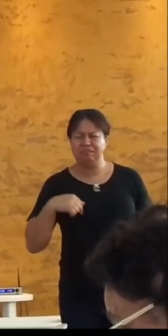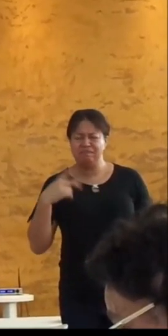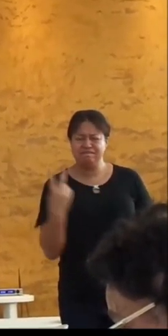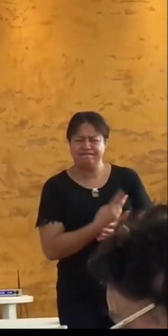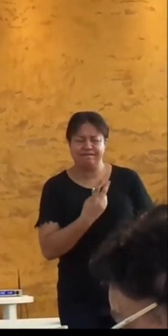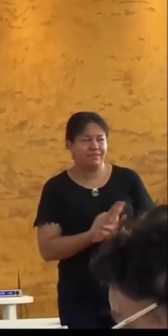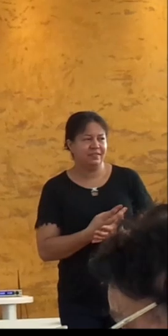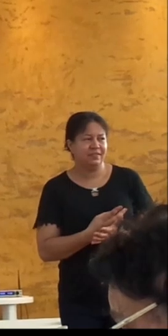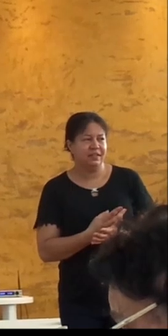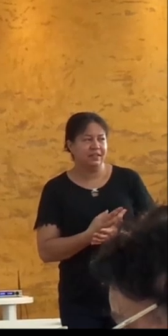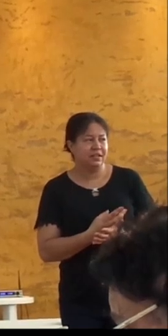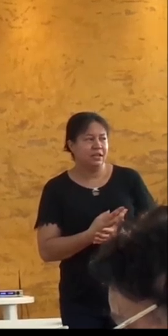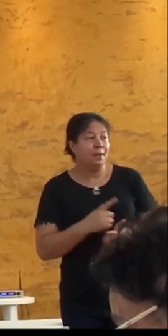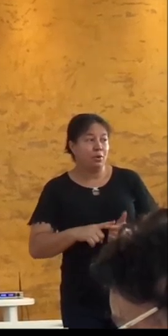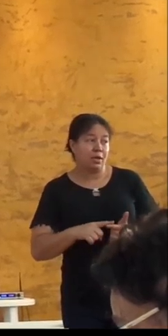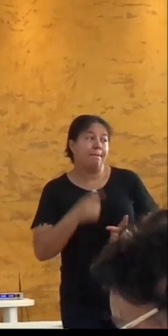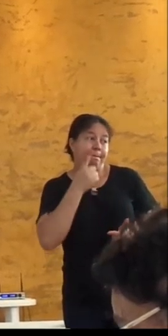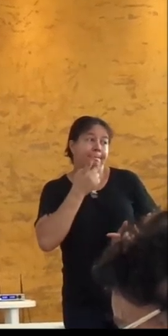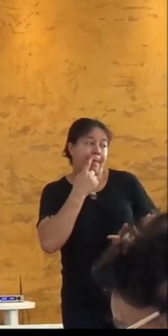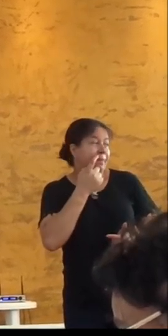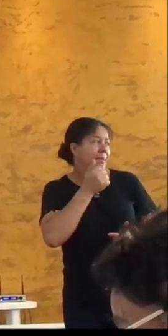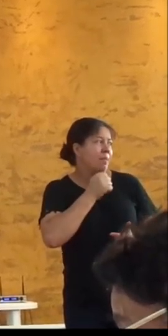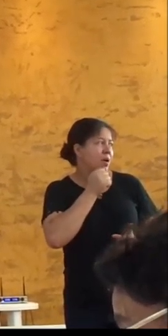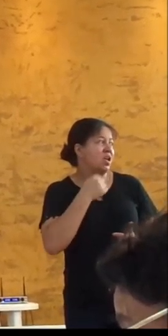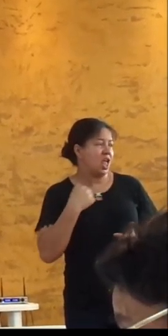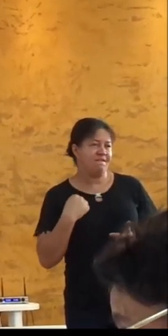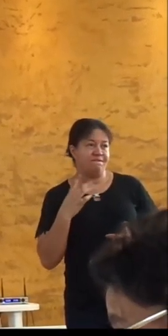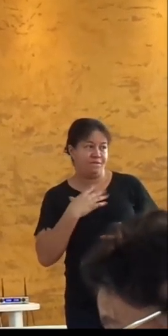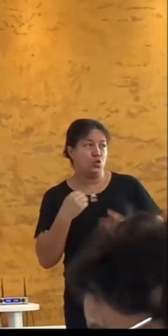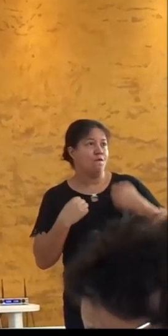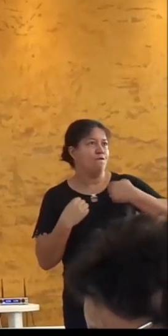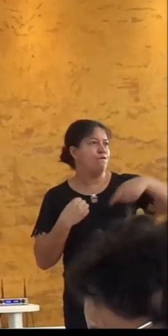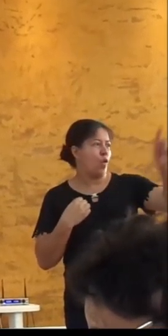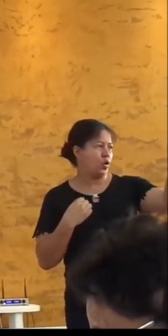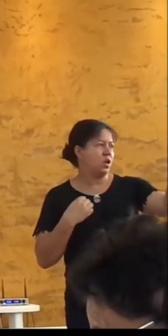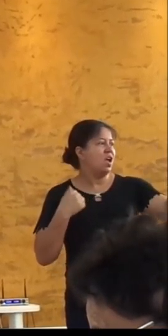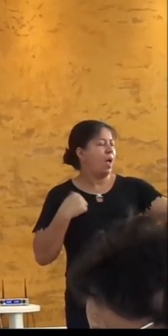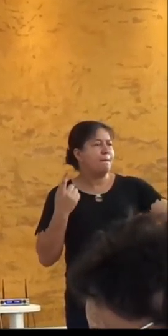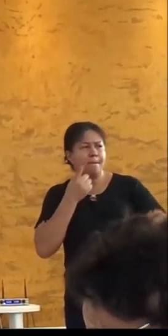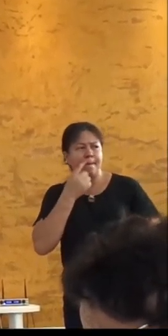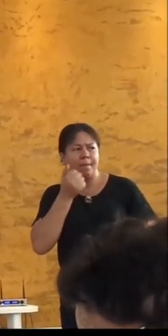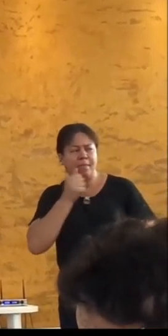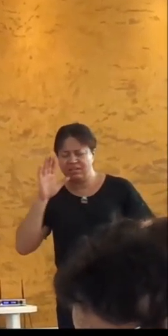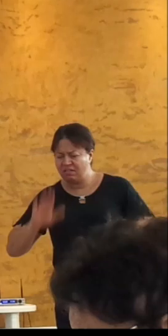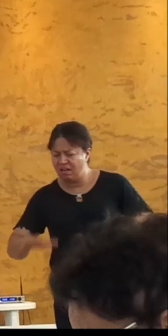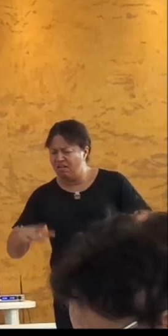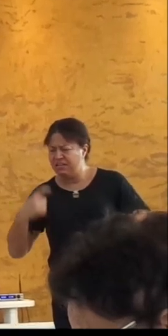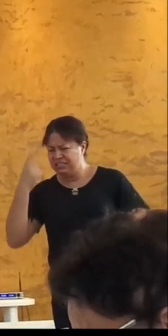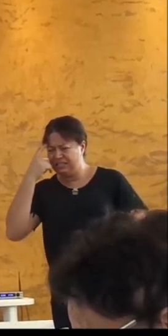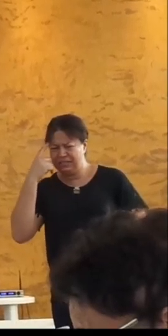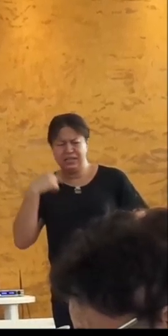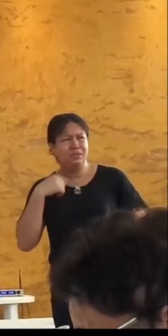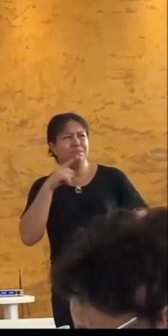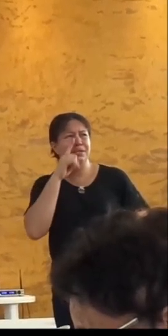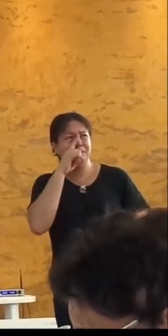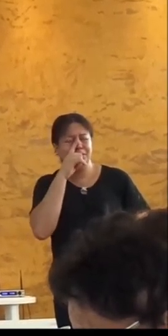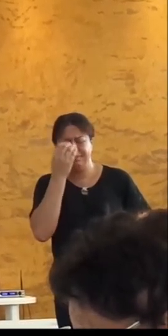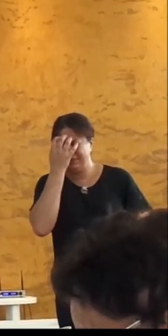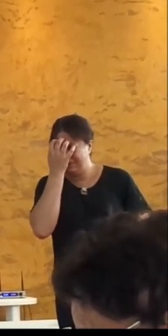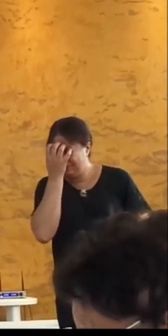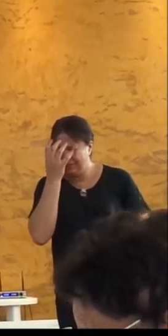os riscos que a gente fica imaginando para esse menino, para essa menina que sai da sua busca pessoal. Não